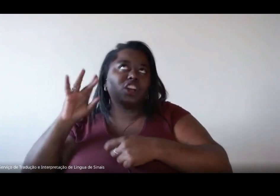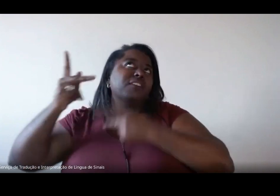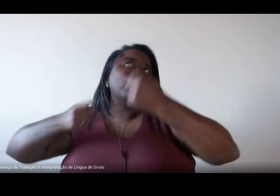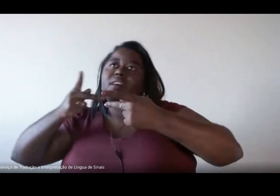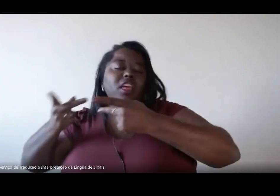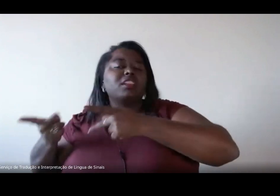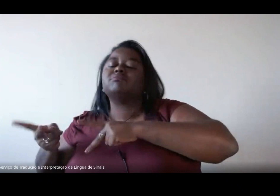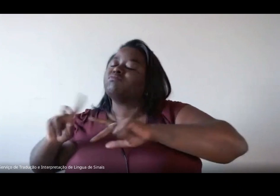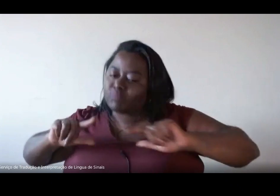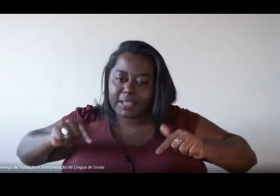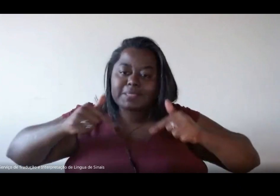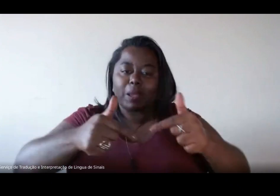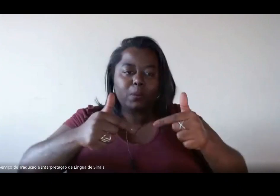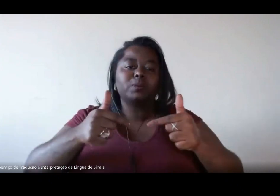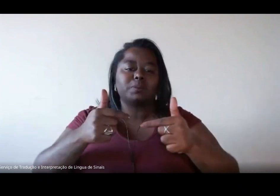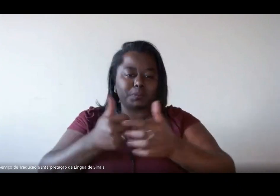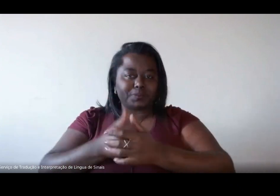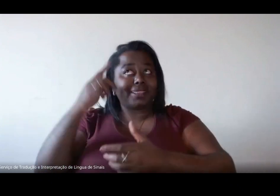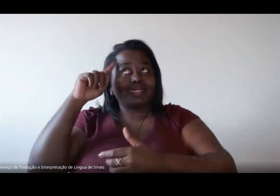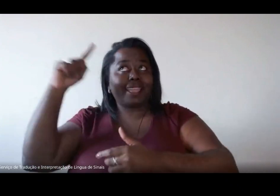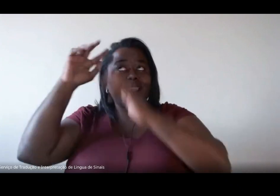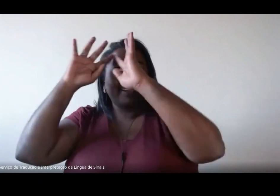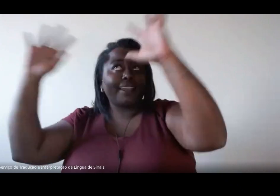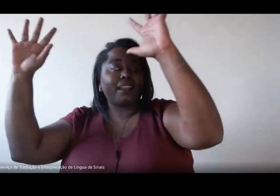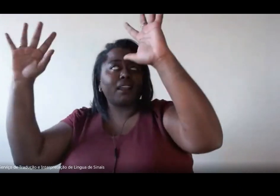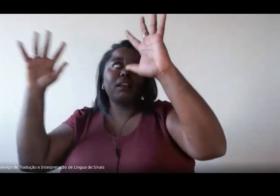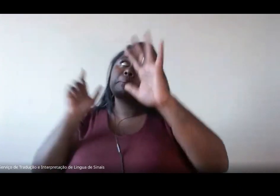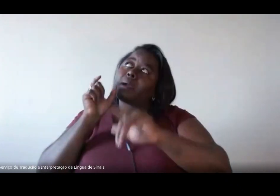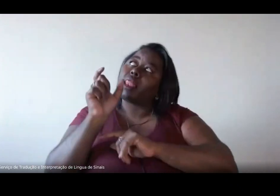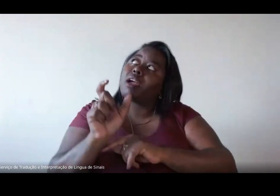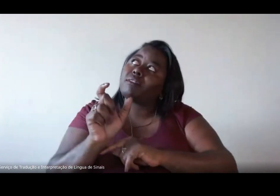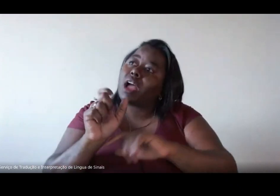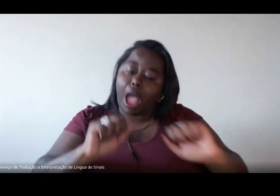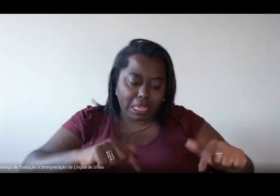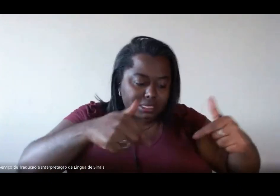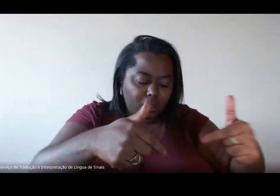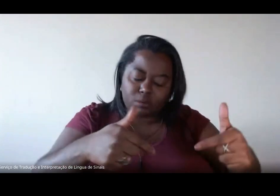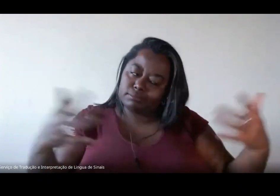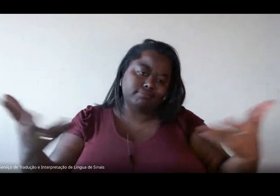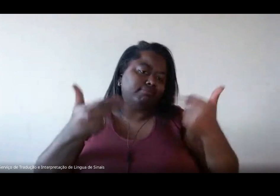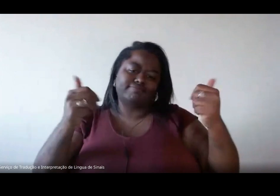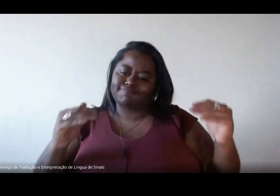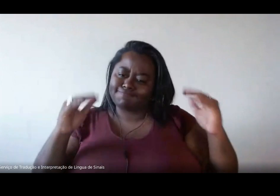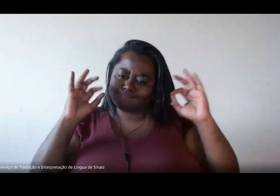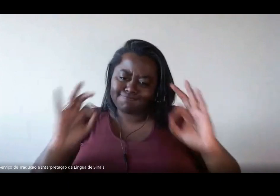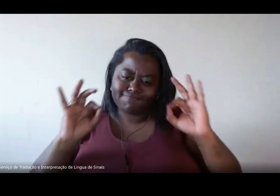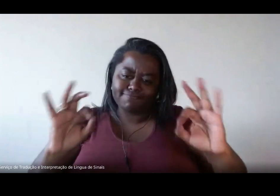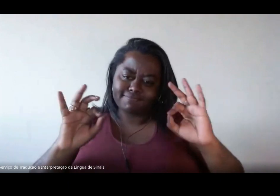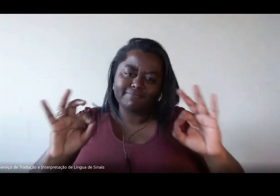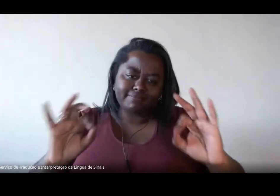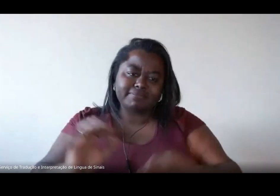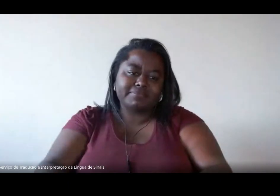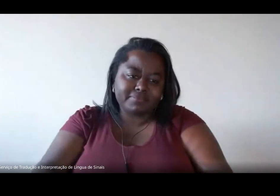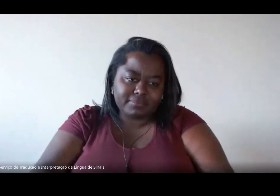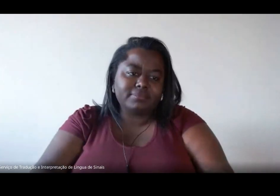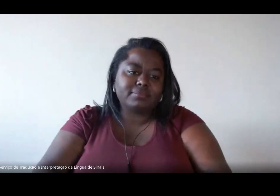ação, né? Das ideias às palavras, das palavras à ação. É uma coisa, assim, estupenda,